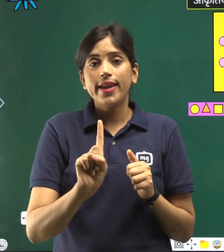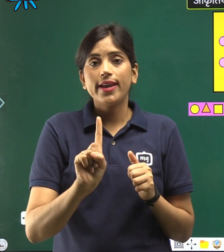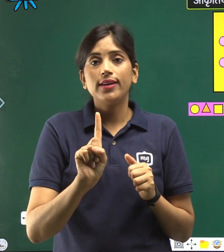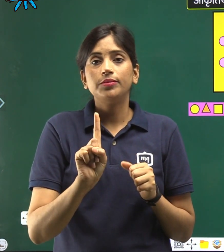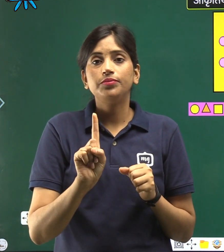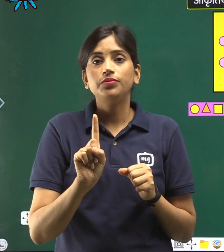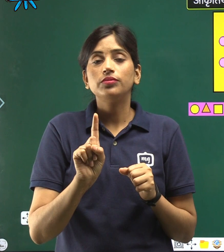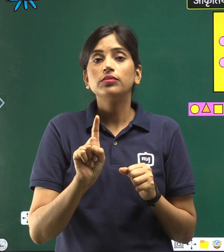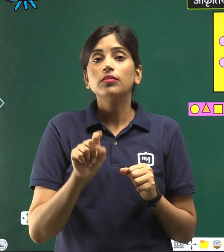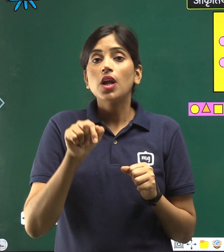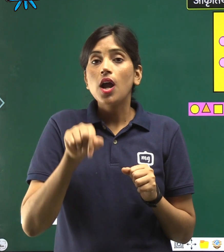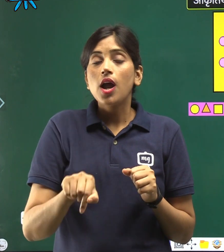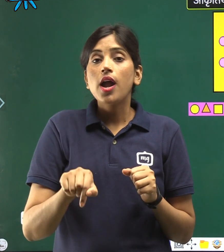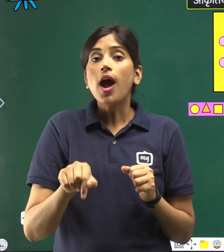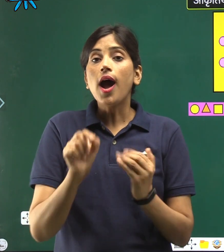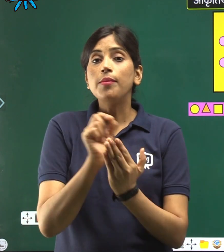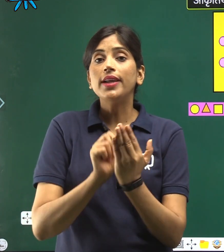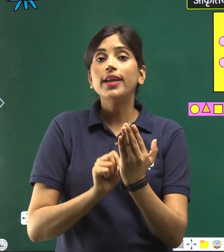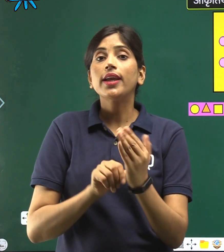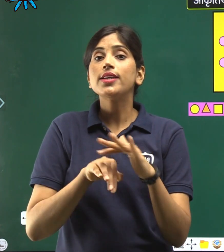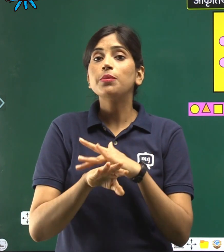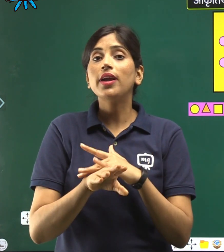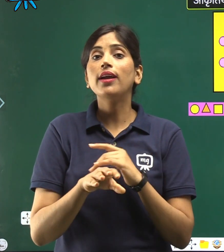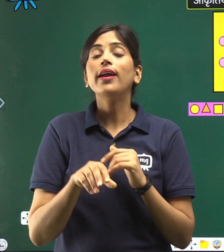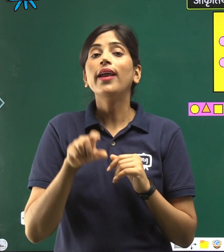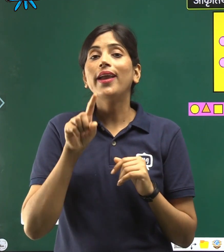1। हम लिखेंगे इसमें